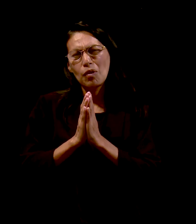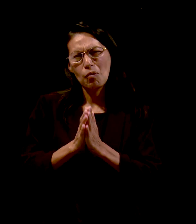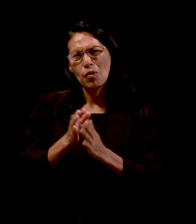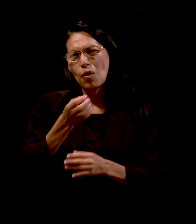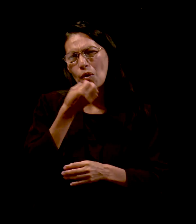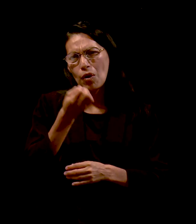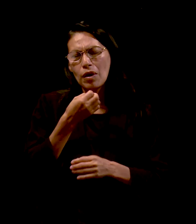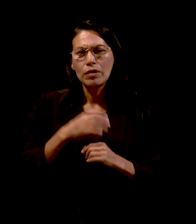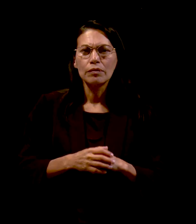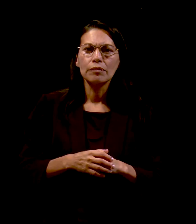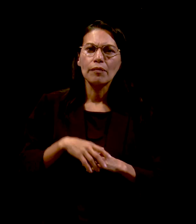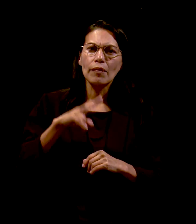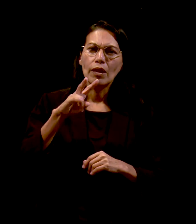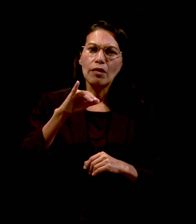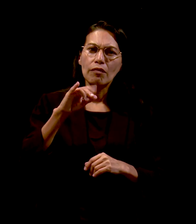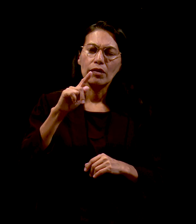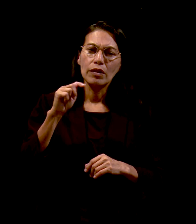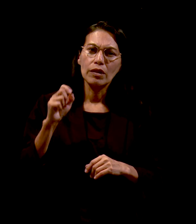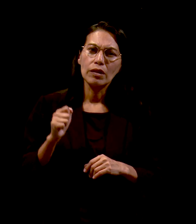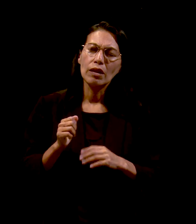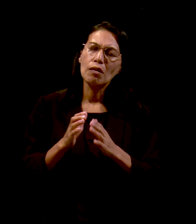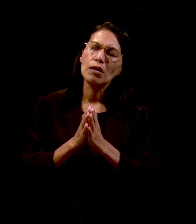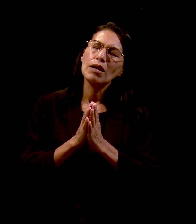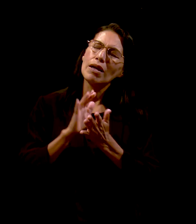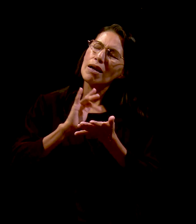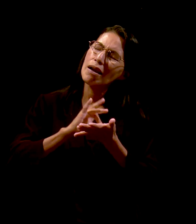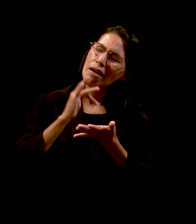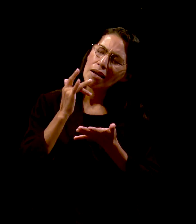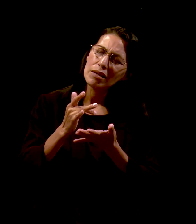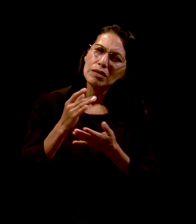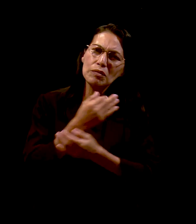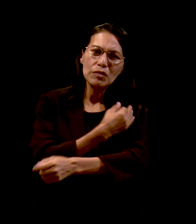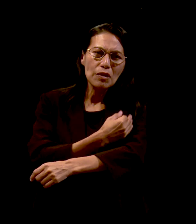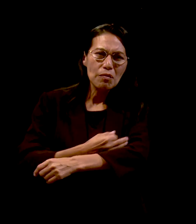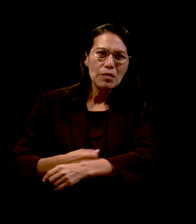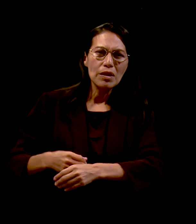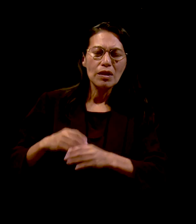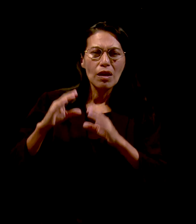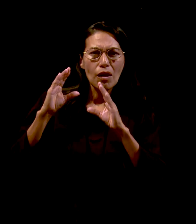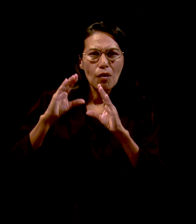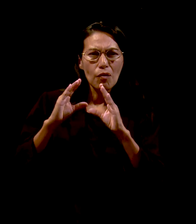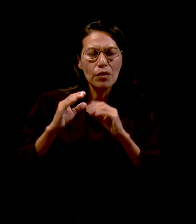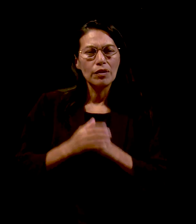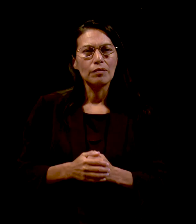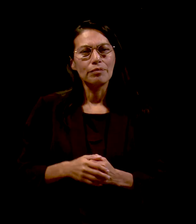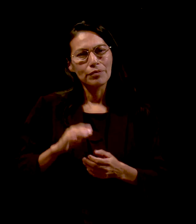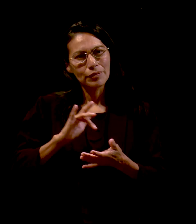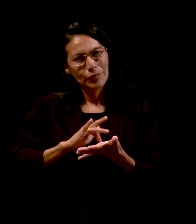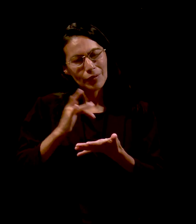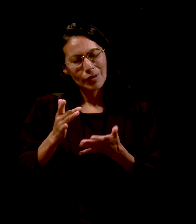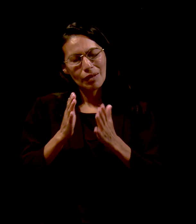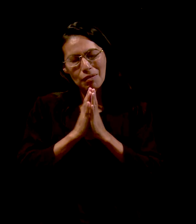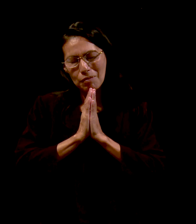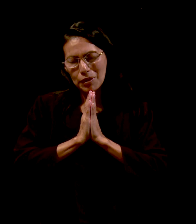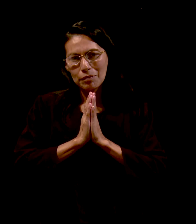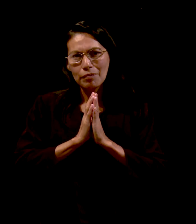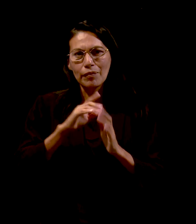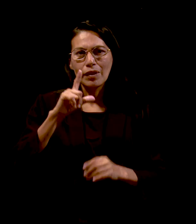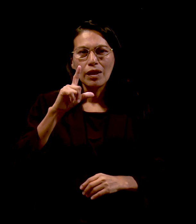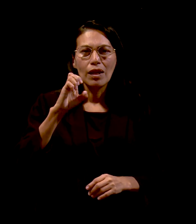bueno gracias a dios por guardar a mi familia mil gracias que dios siga cuidando la amen y bueno